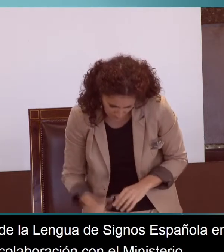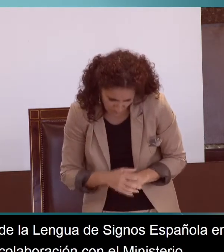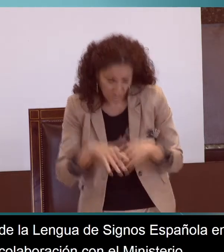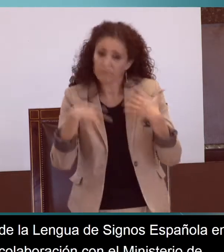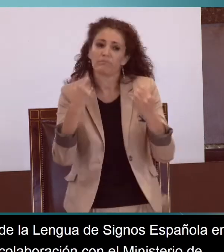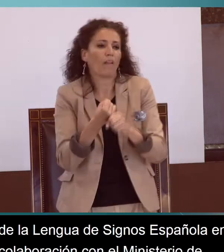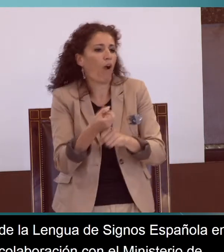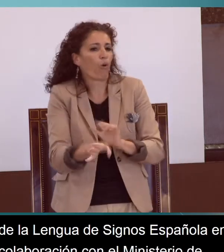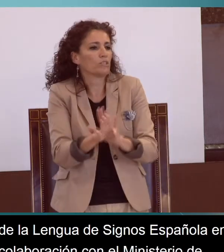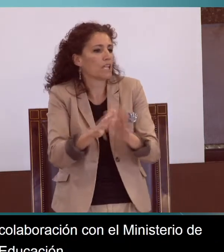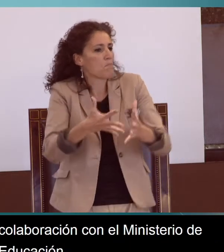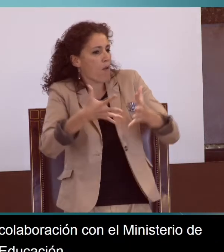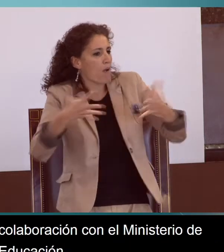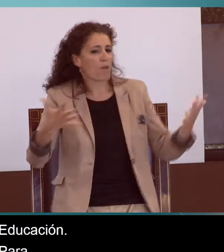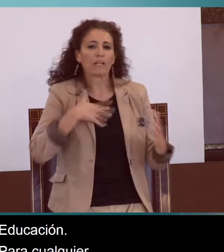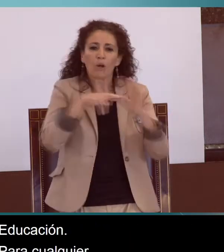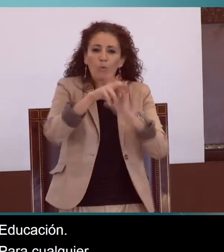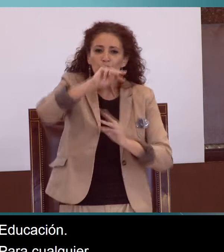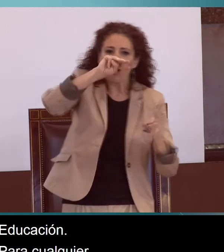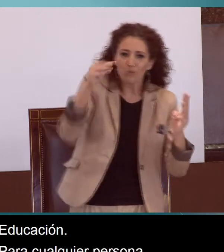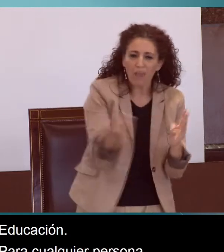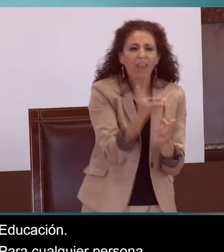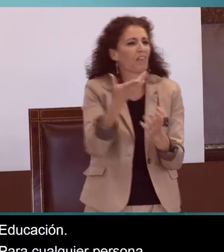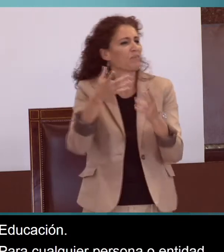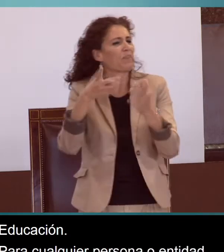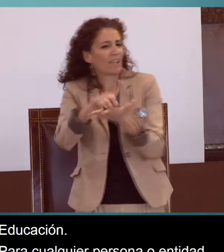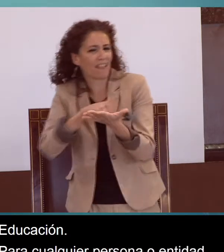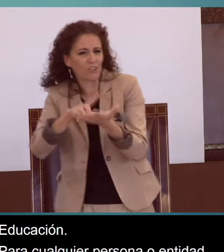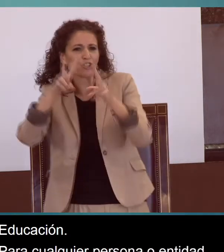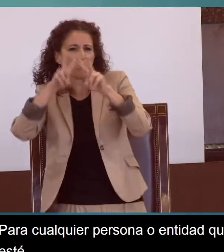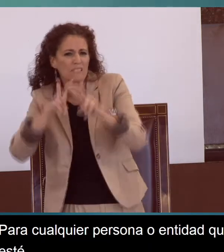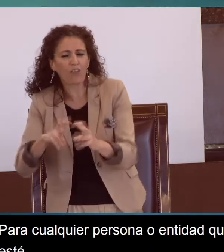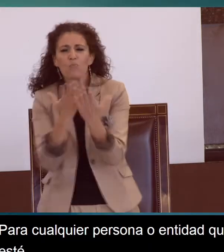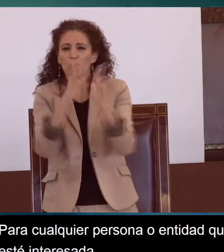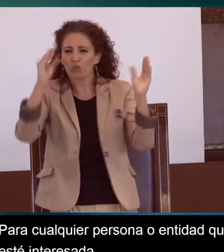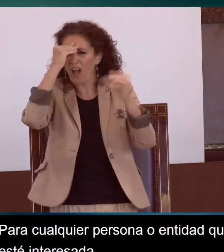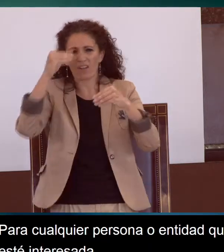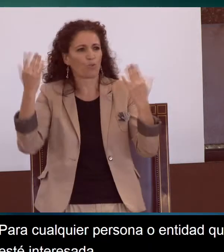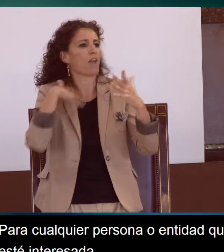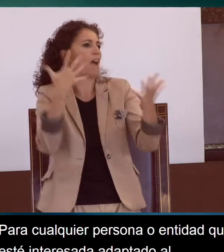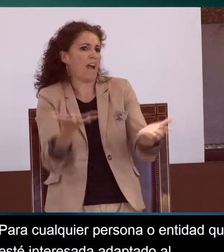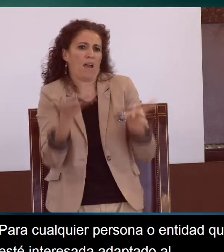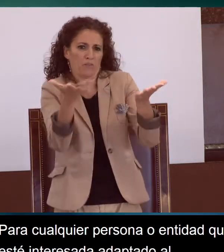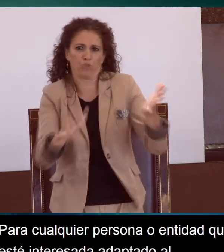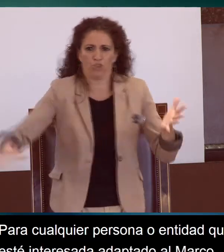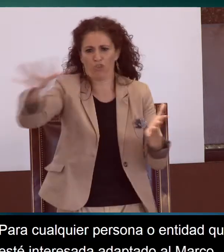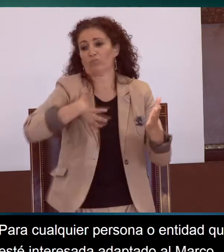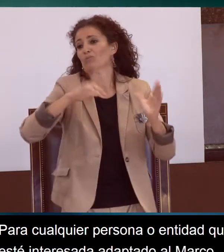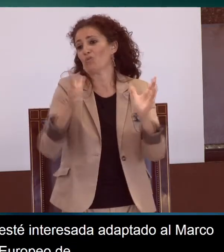adaptado al marco europeo de referencia. Seguiremos trabajando en los recursos que contamos en la página web, la biblioteca virtual, la base